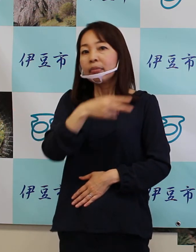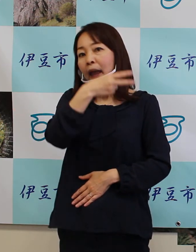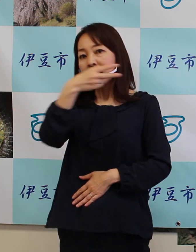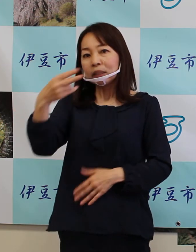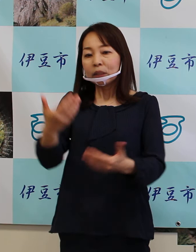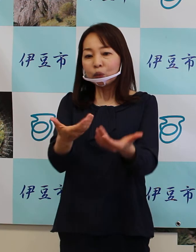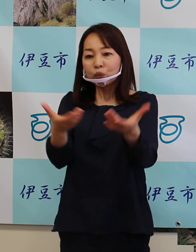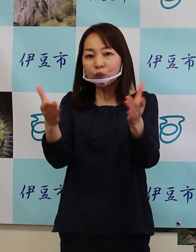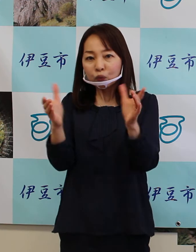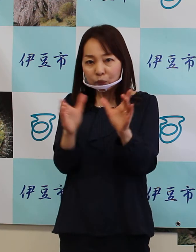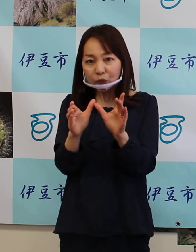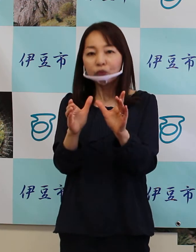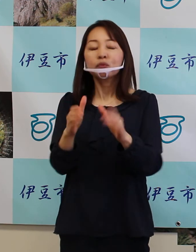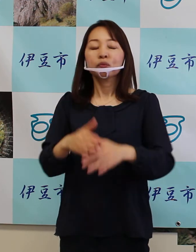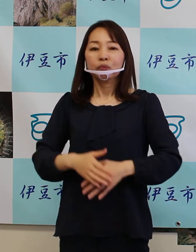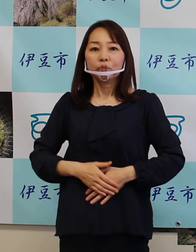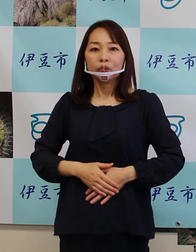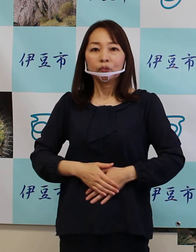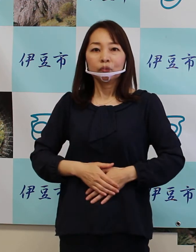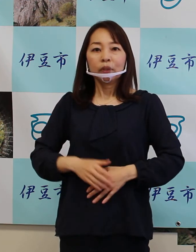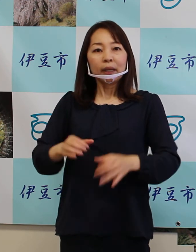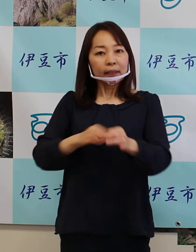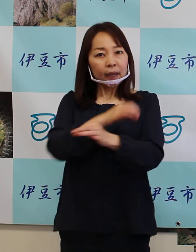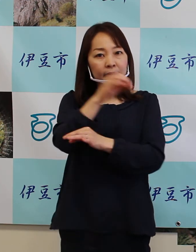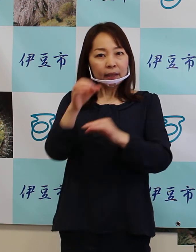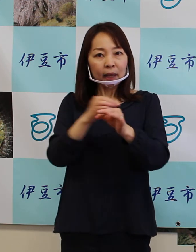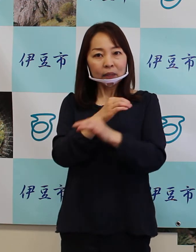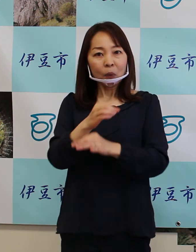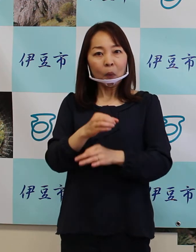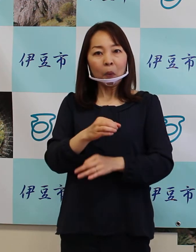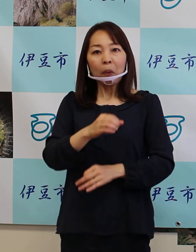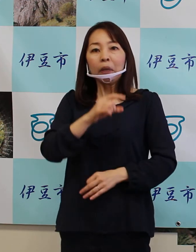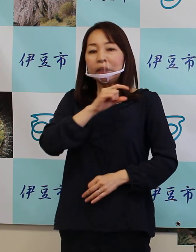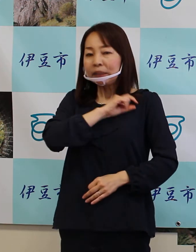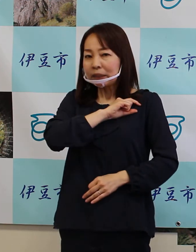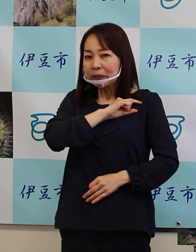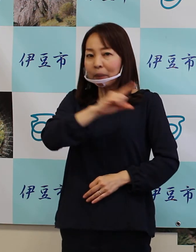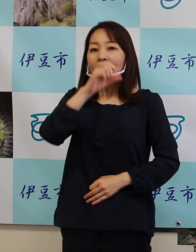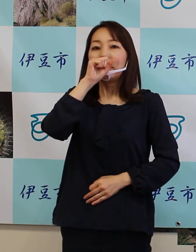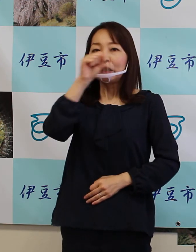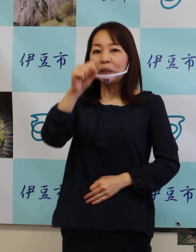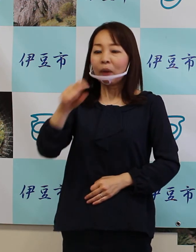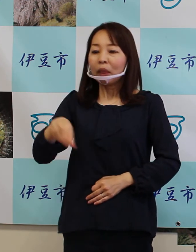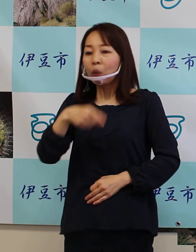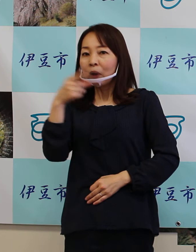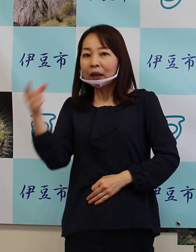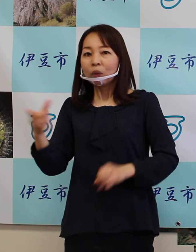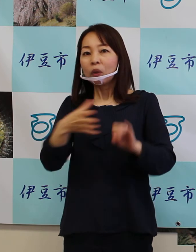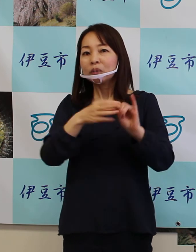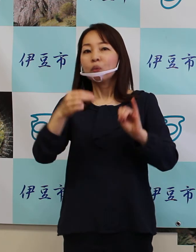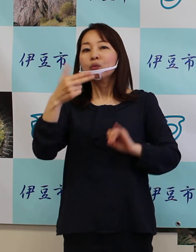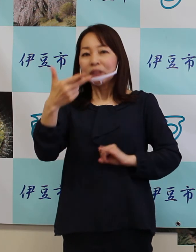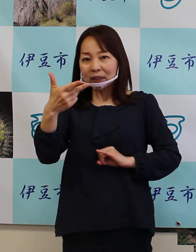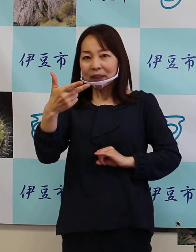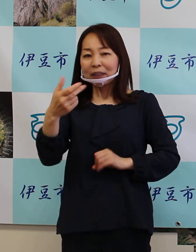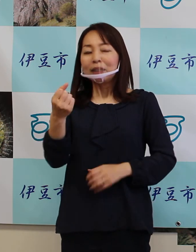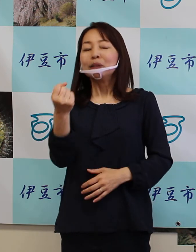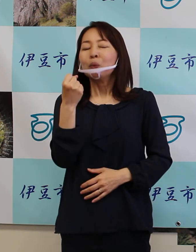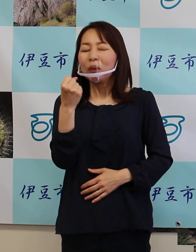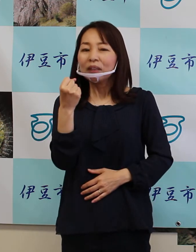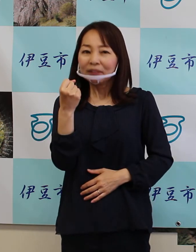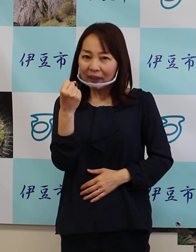なっています。経済の独り勝ちはお隣の伊豆の国市、強いです